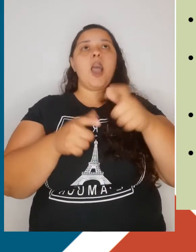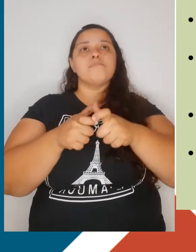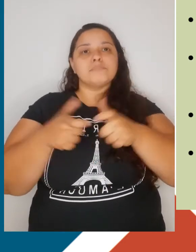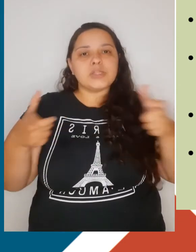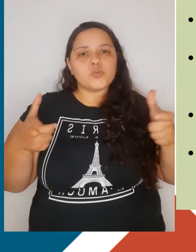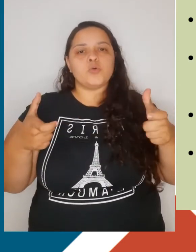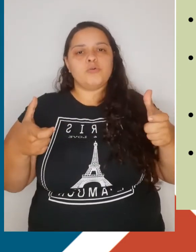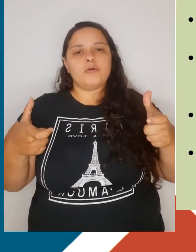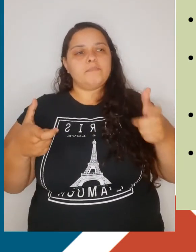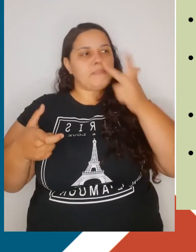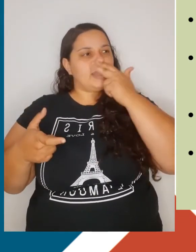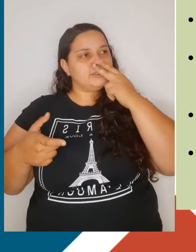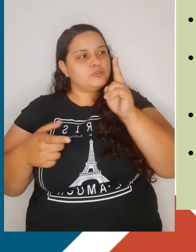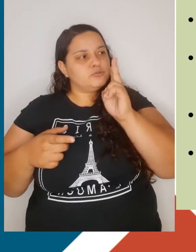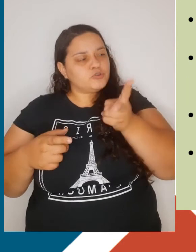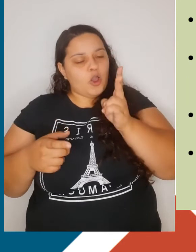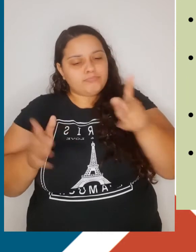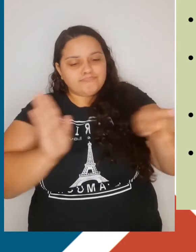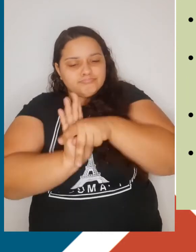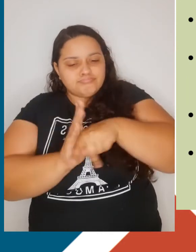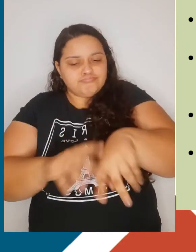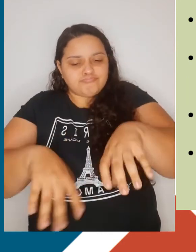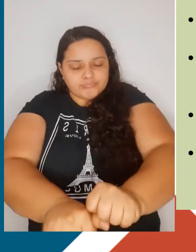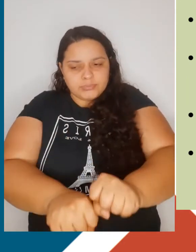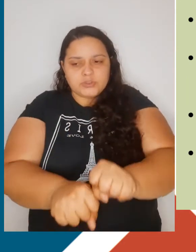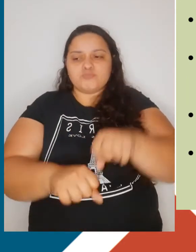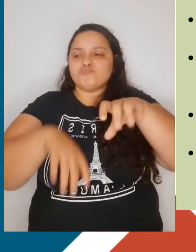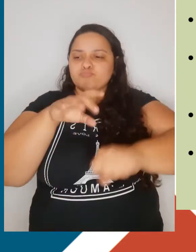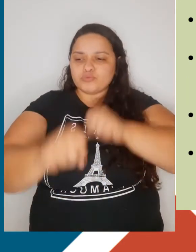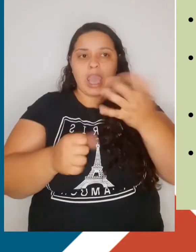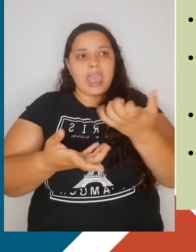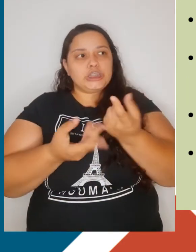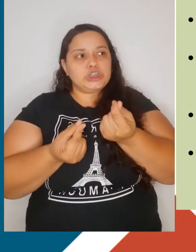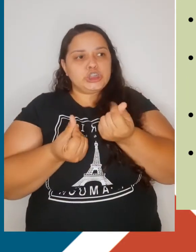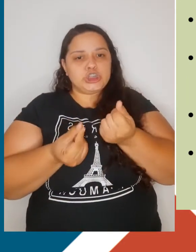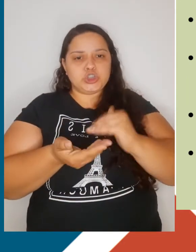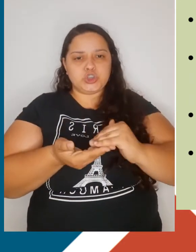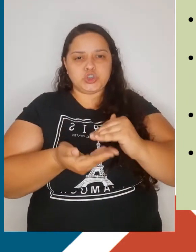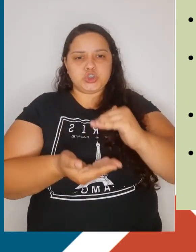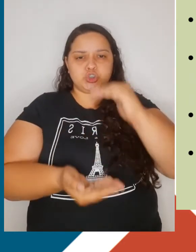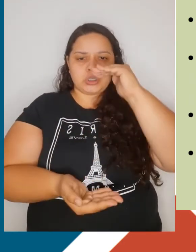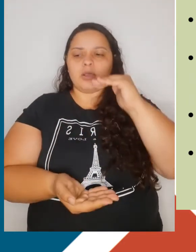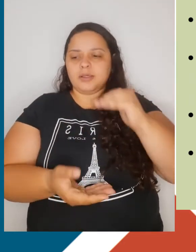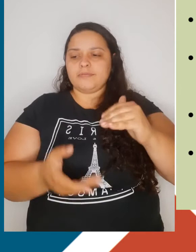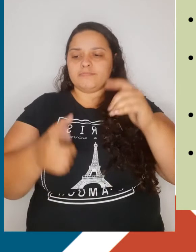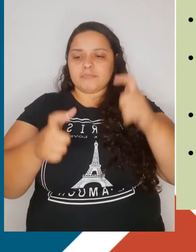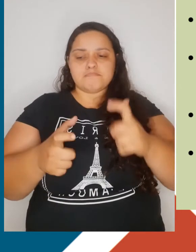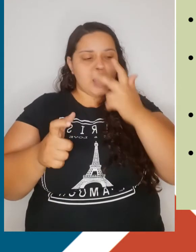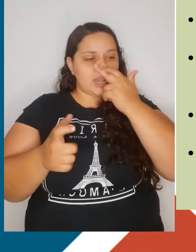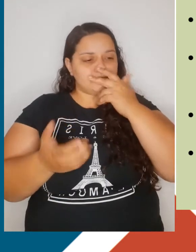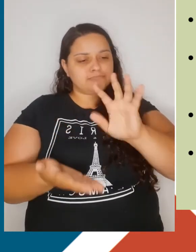houve o aumento do monopólio dos produtos comerciais nas colônias. Além disso, buscando acumular capital,